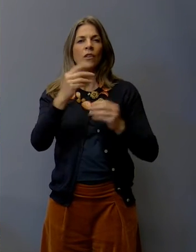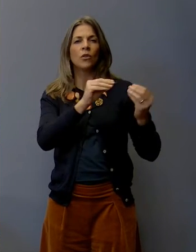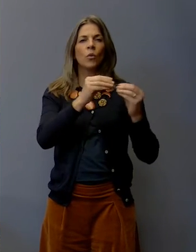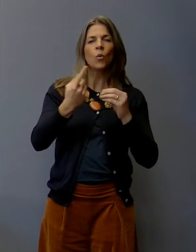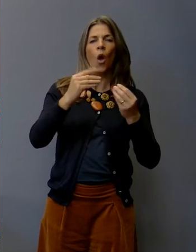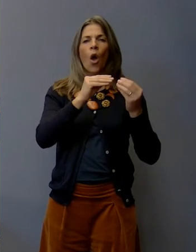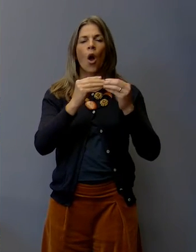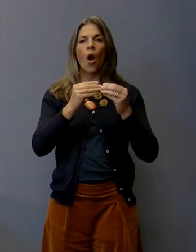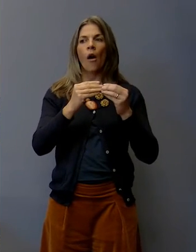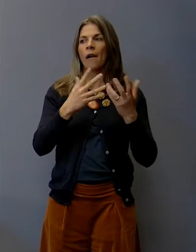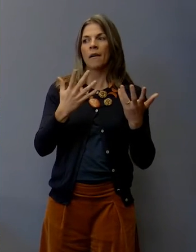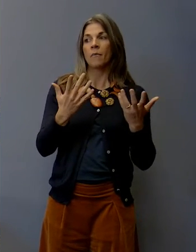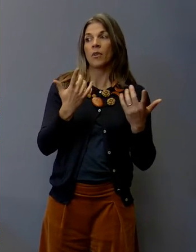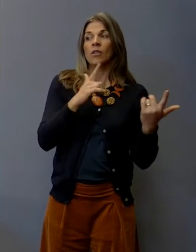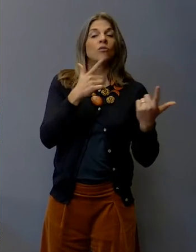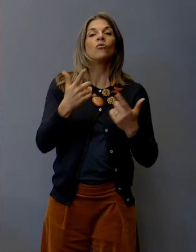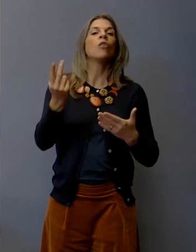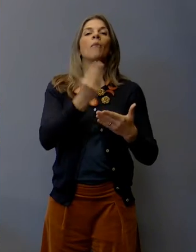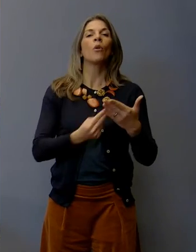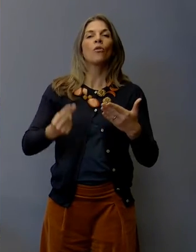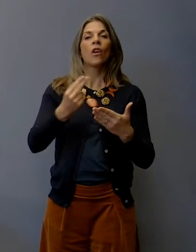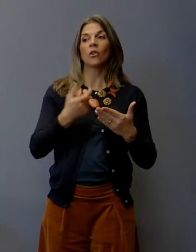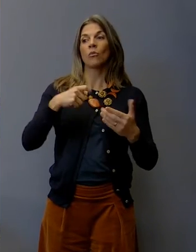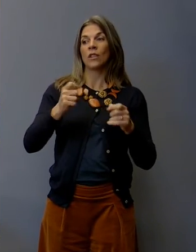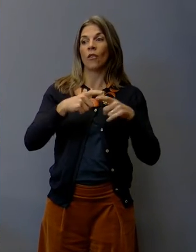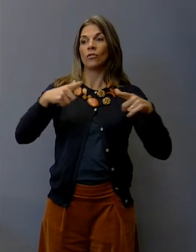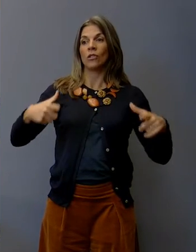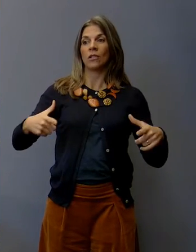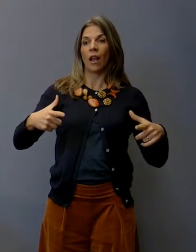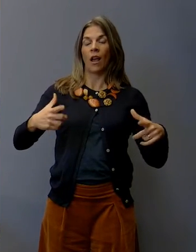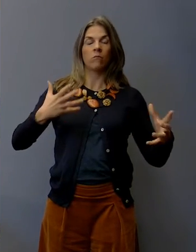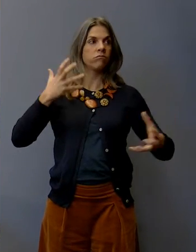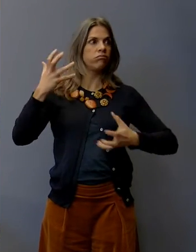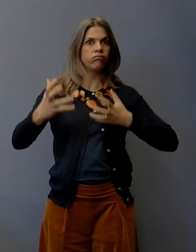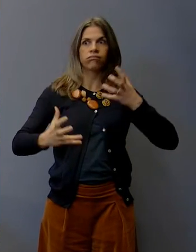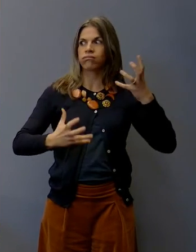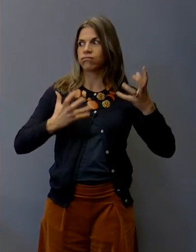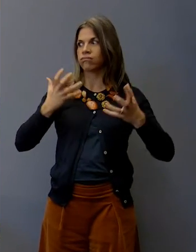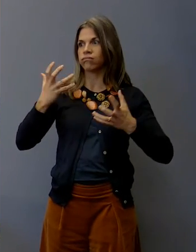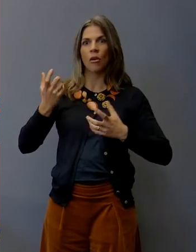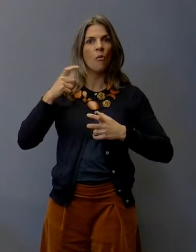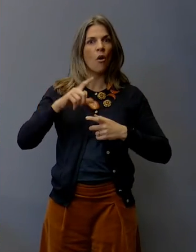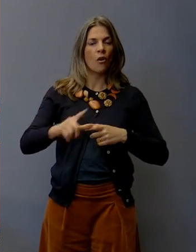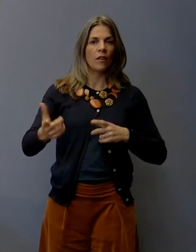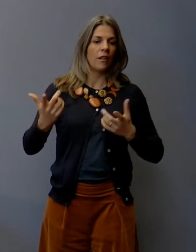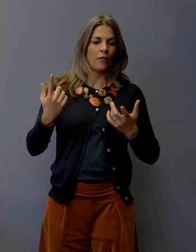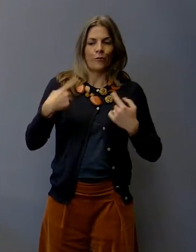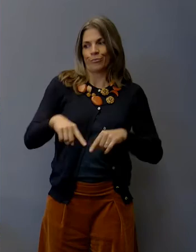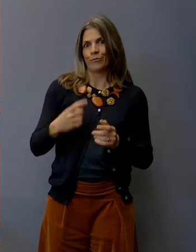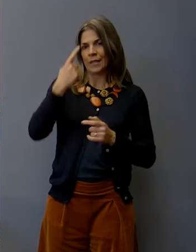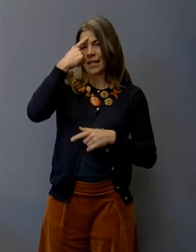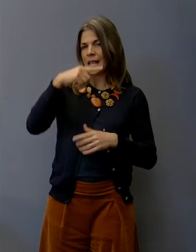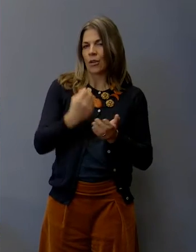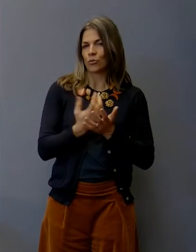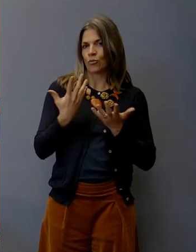quanto è accaduto e allora anche i dati che sono stati pronunciati qualche giorno fa sull'occupazione